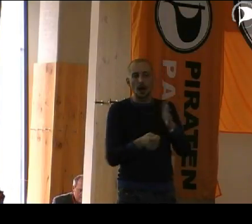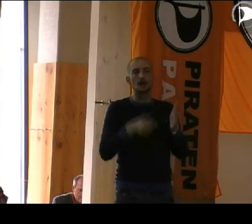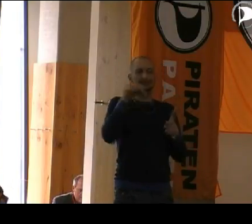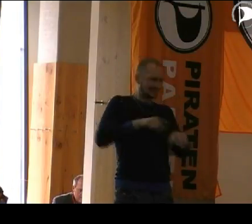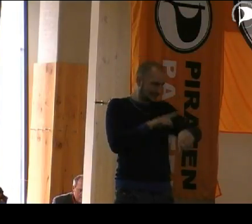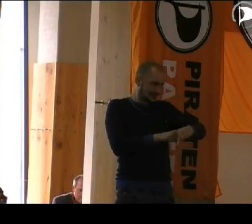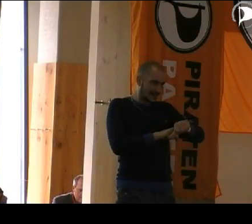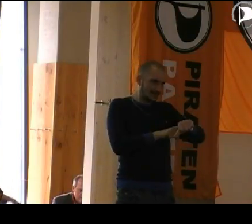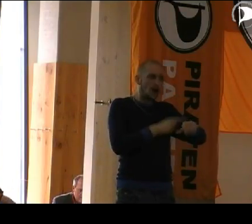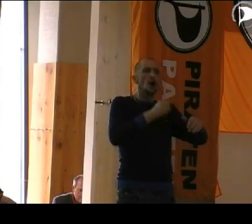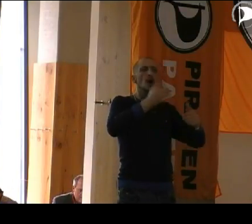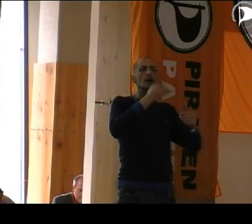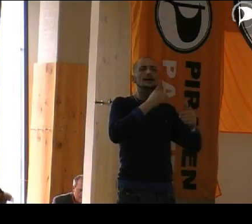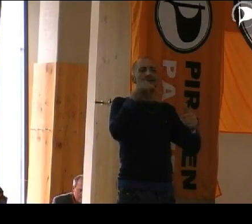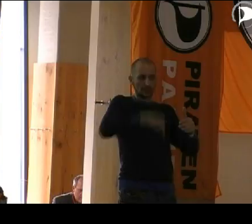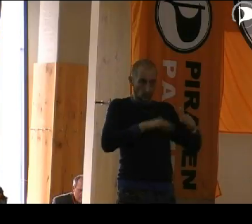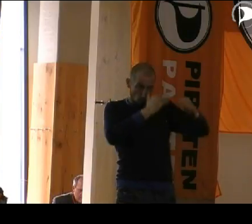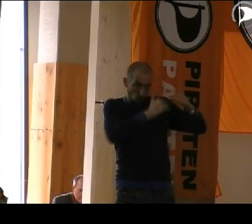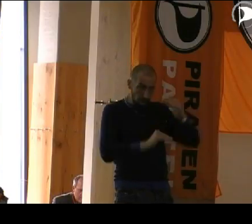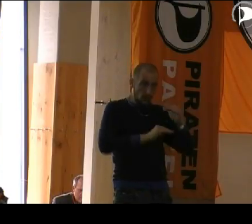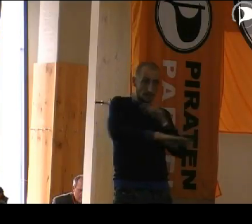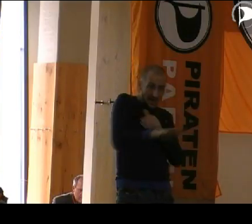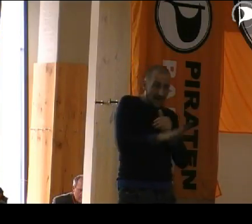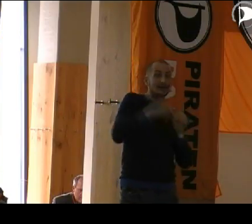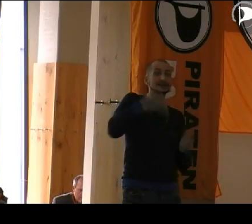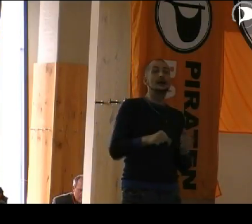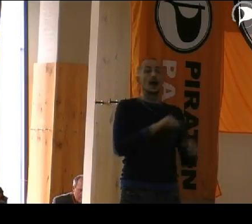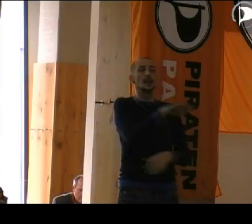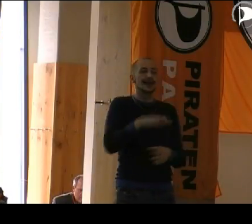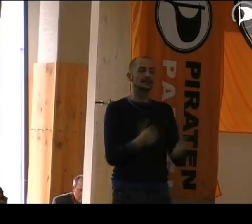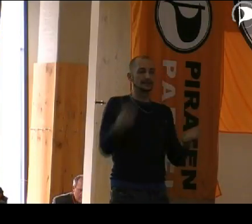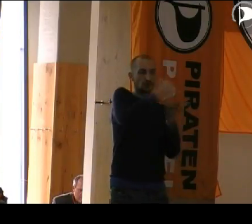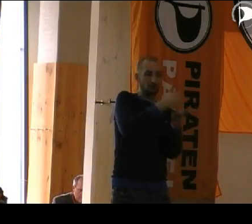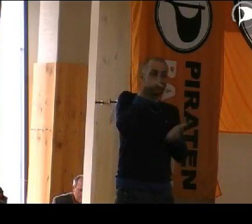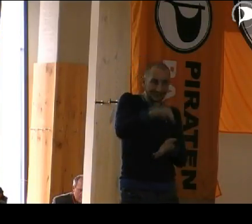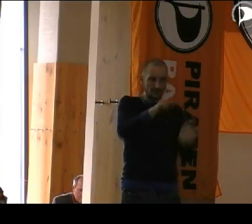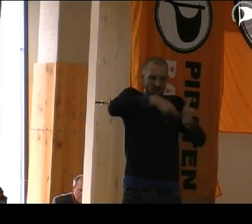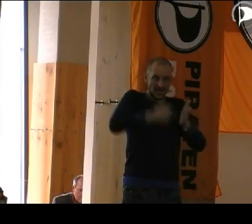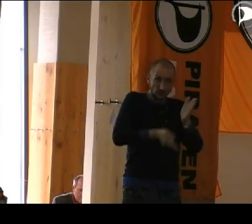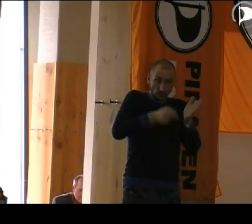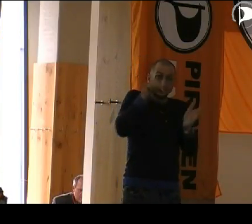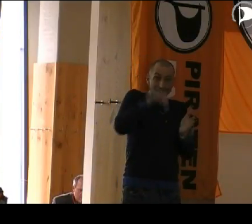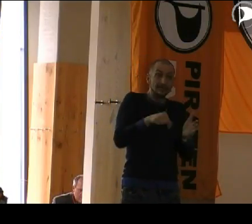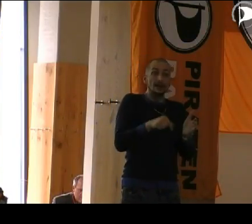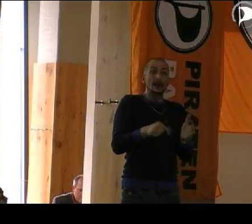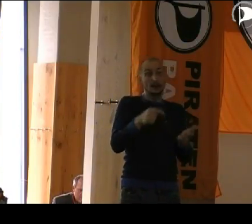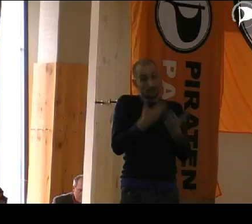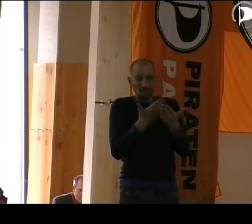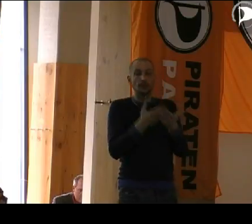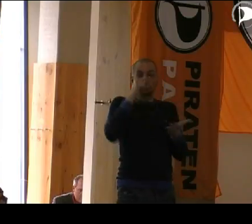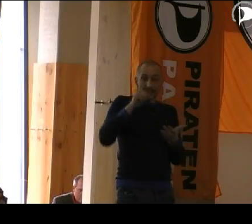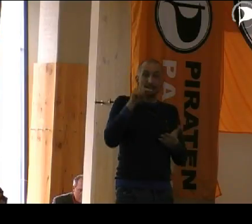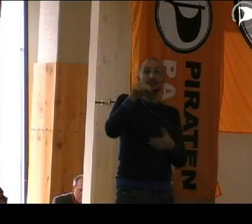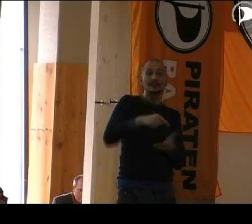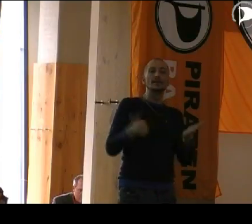jahren für nach dem prinzip des landesvorstandes jahre verantwortlich das wäre ich muss die beziehungs 100 stunden meines wissens nach